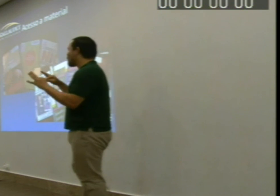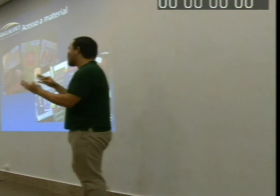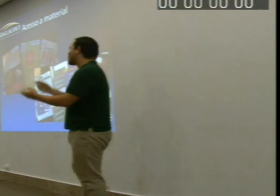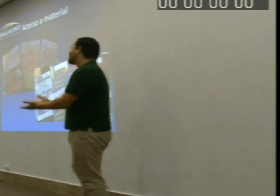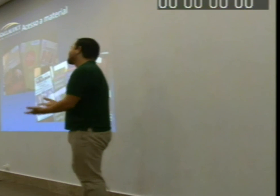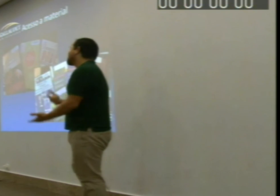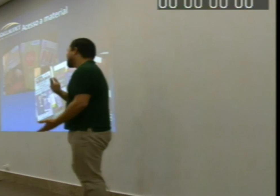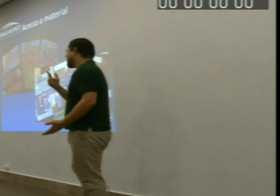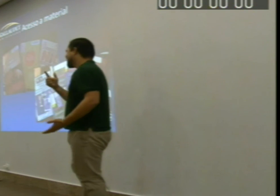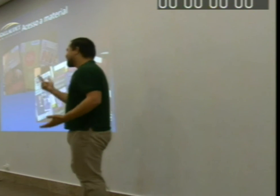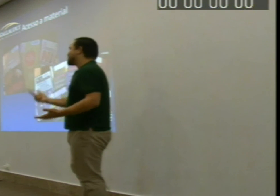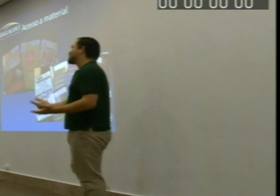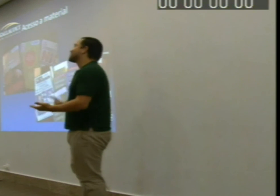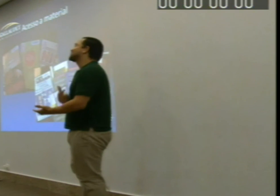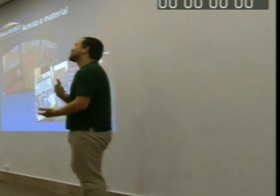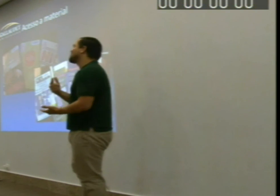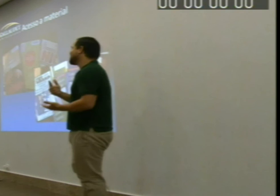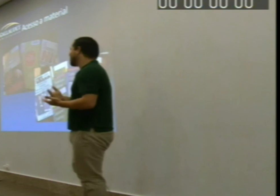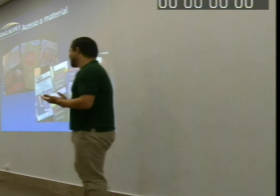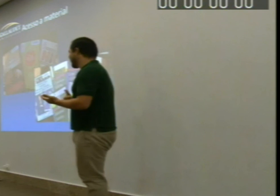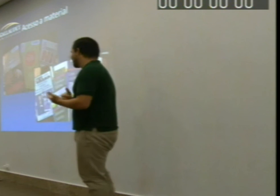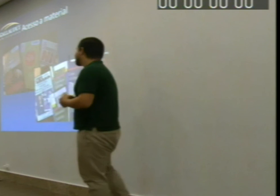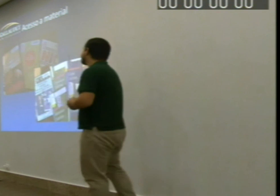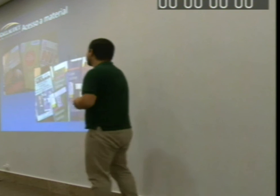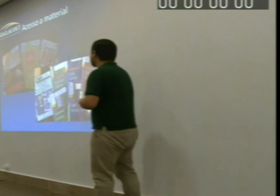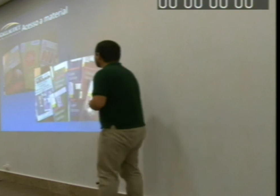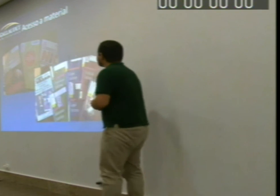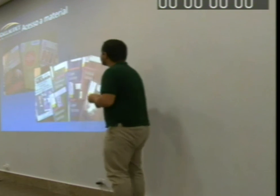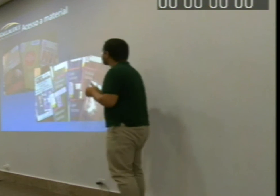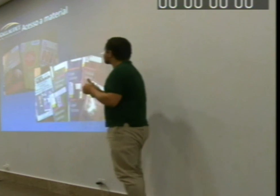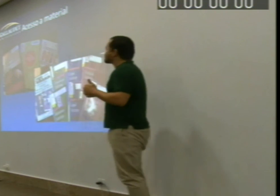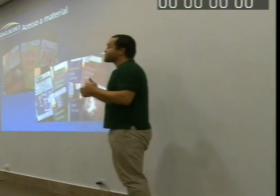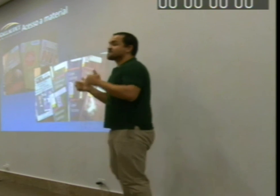todos os oito livros eu fiz